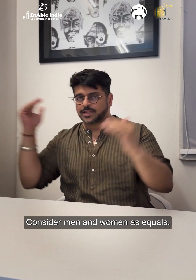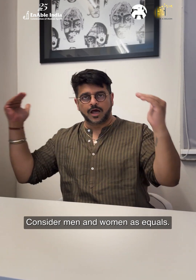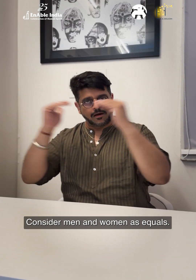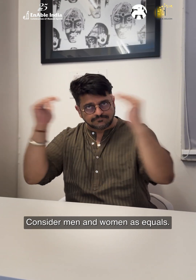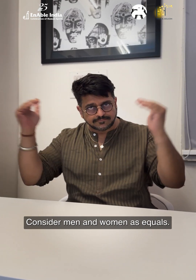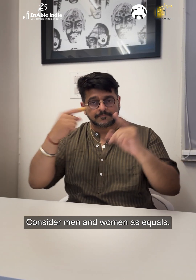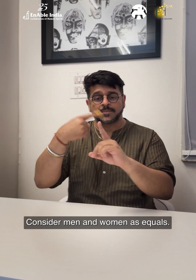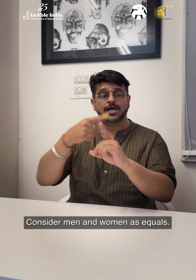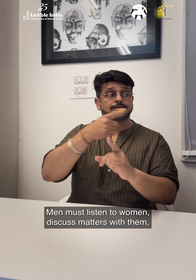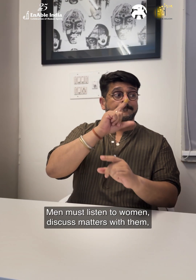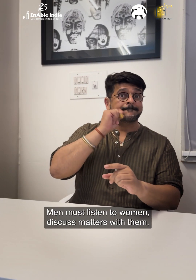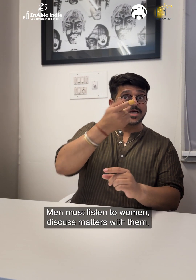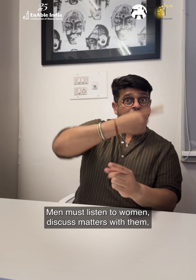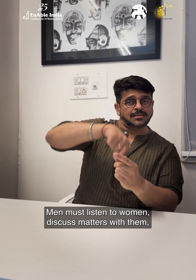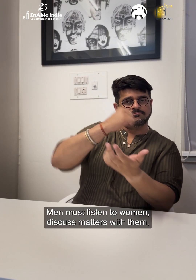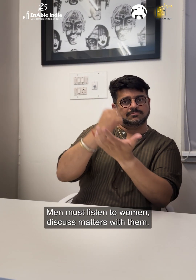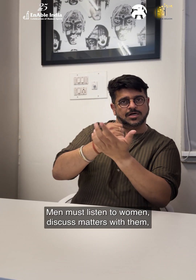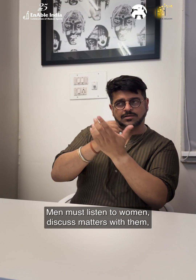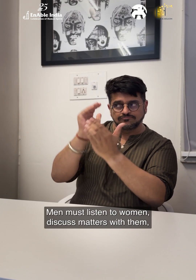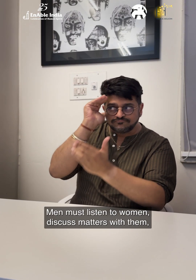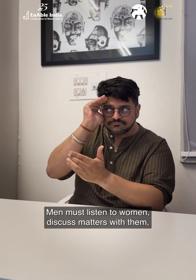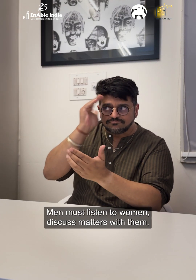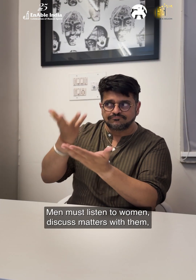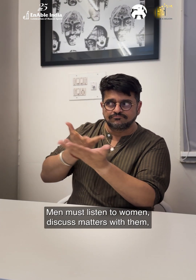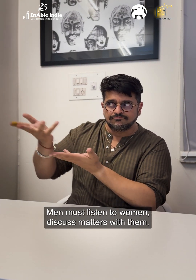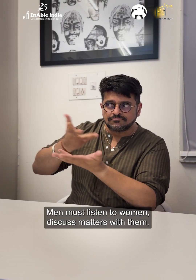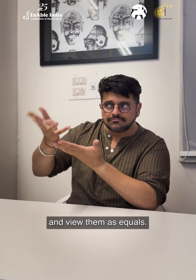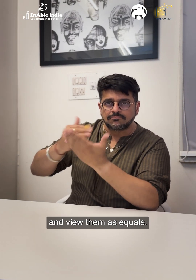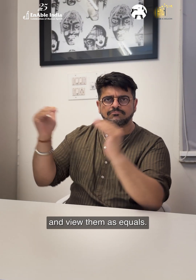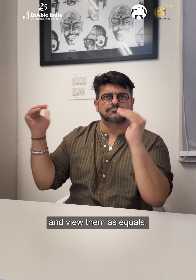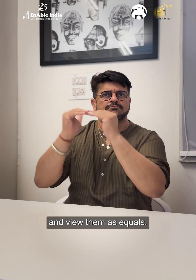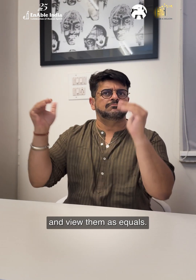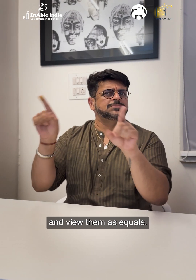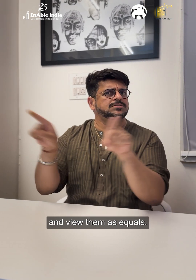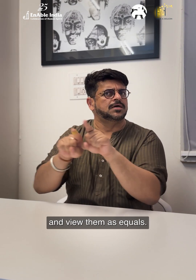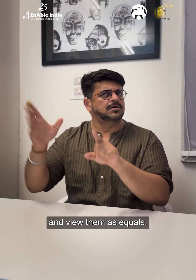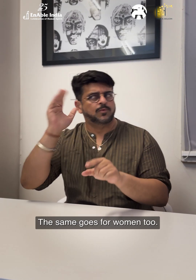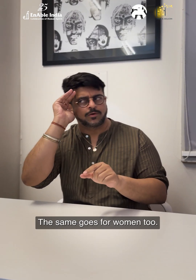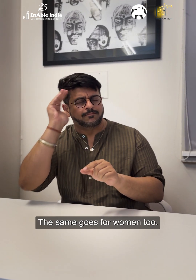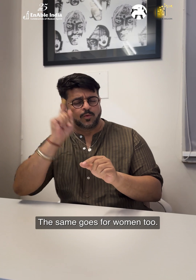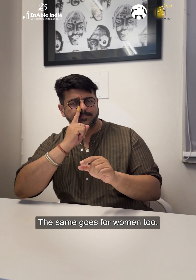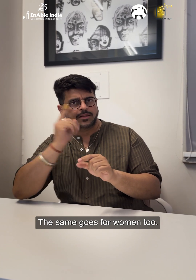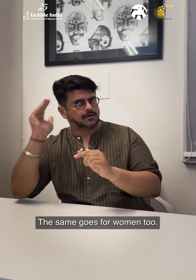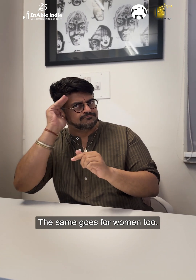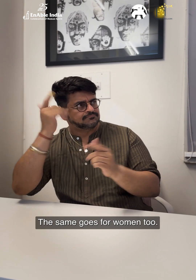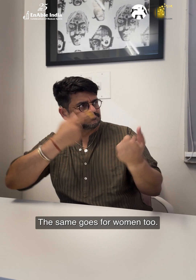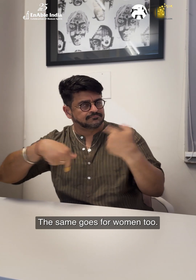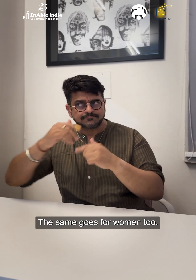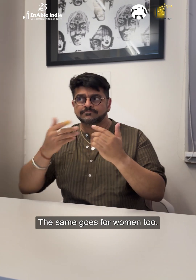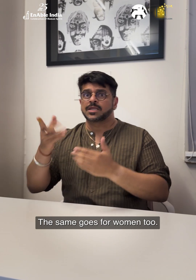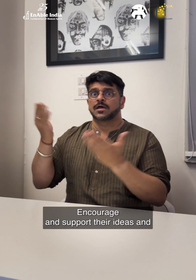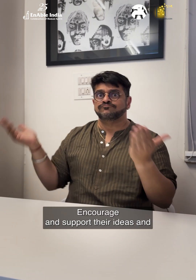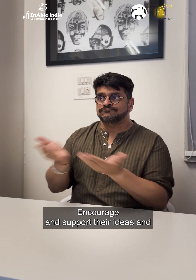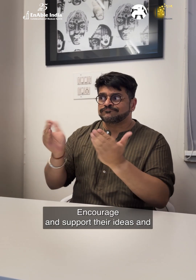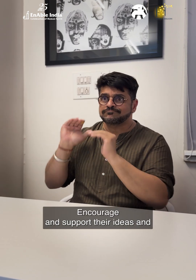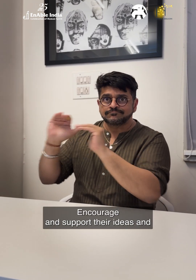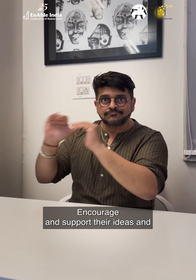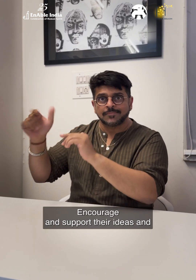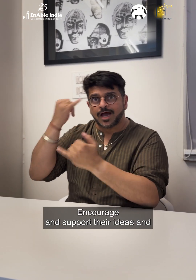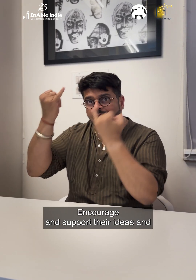समान समझें। पुरुषों को महिलाओं की बात सुननी चाहिए। उनके साथ मामलों पे चर्चा करनी चाहिए और उन्हें समान मानना चाहिए। यही बात महिलाओं